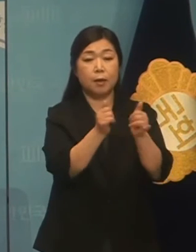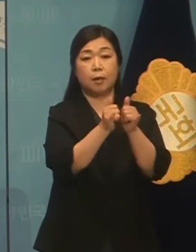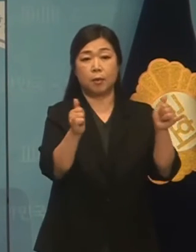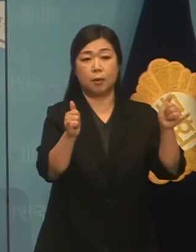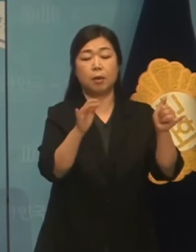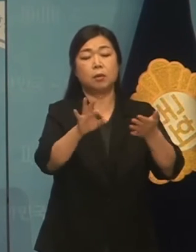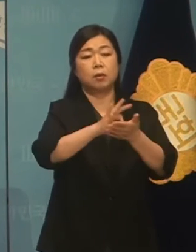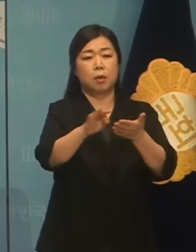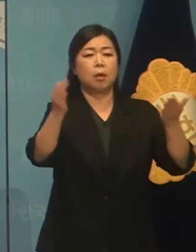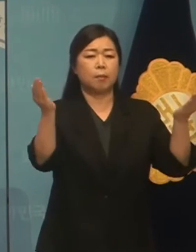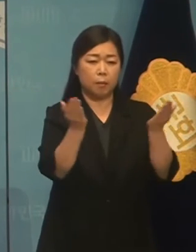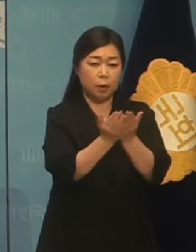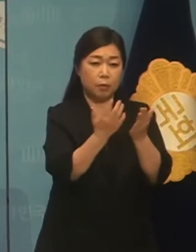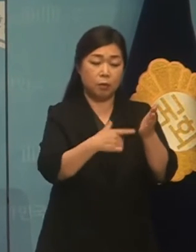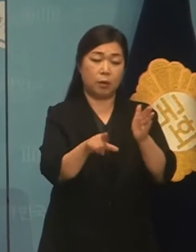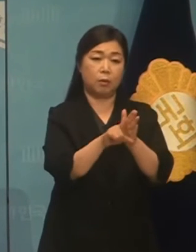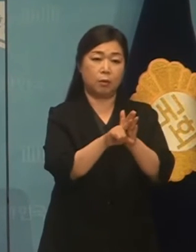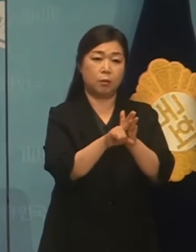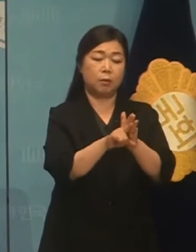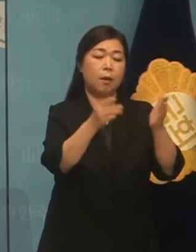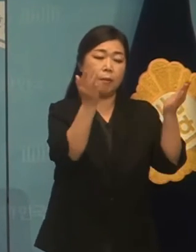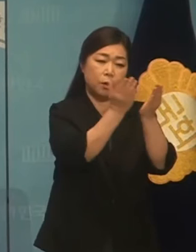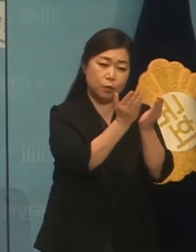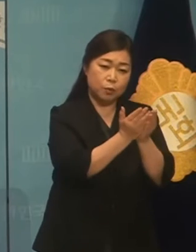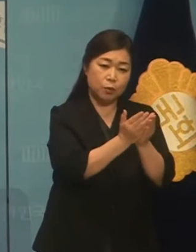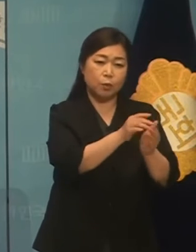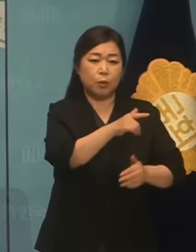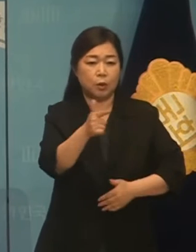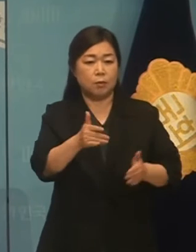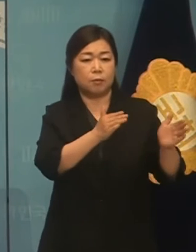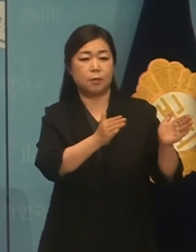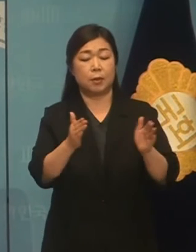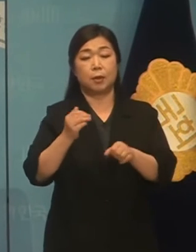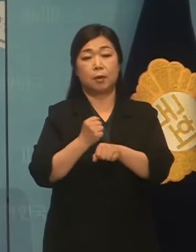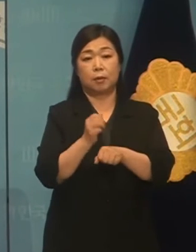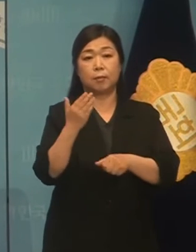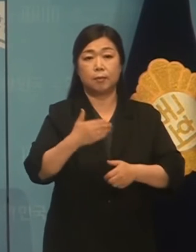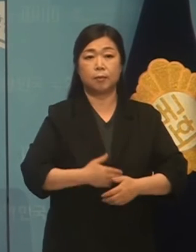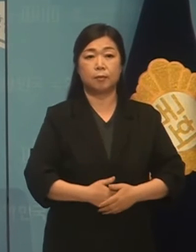그 쓰임에 이뤄지기 위해서 맞춤형으로 예비된 것입니다.